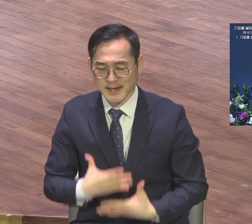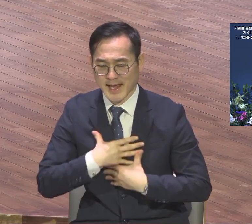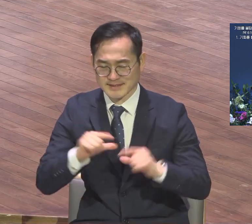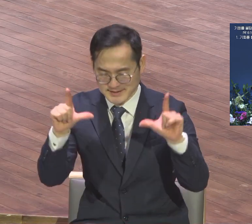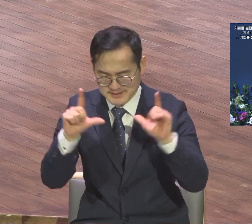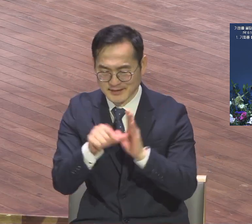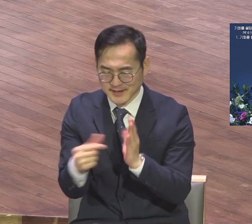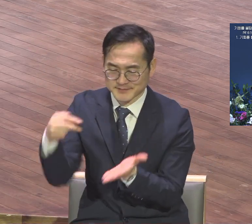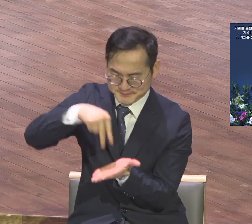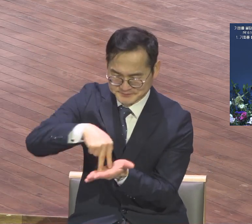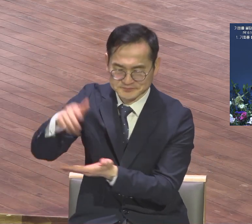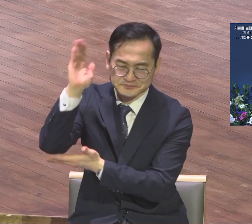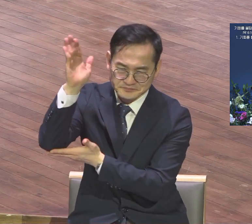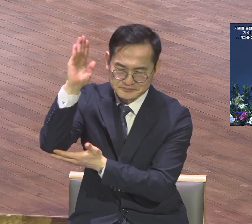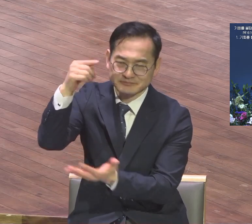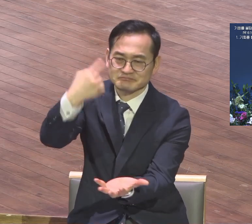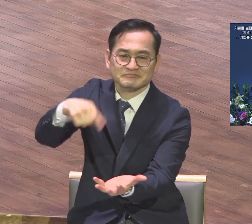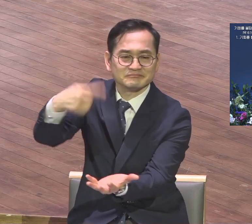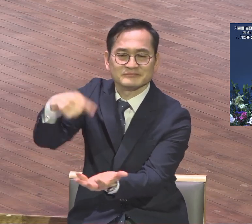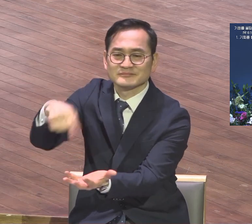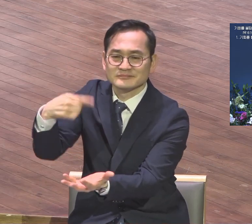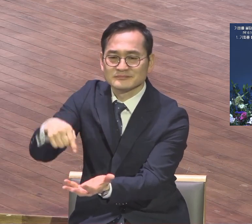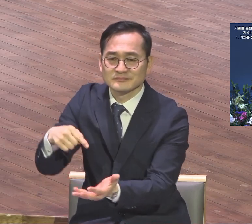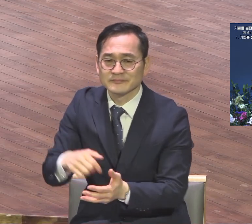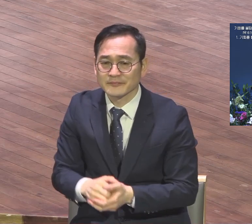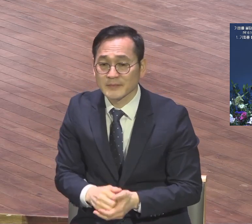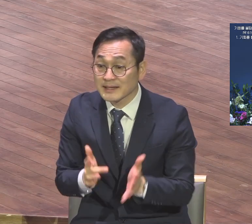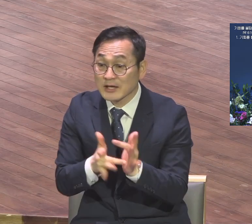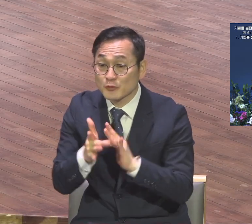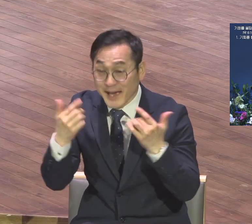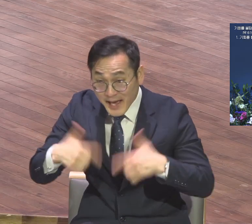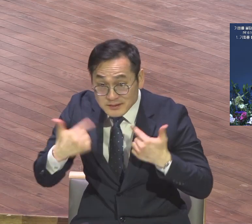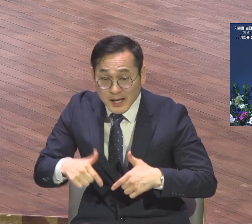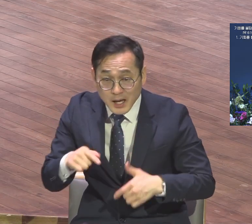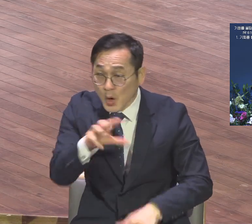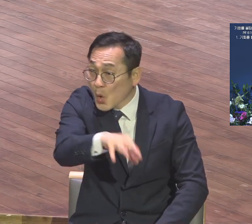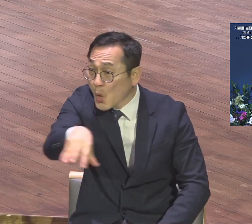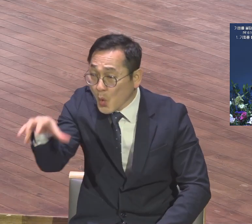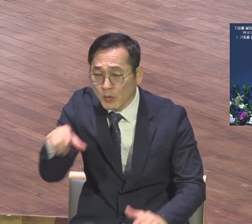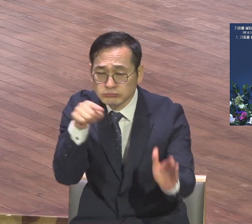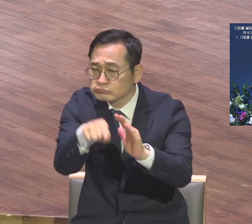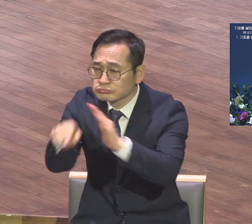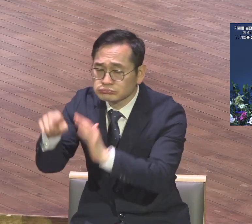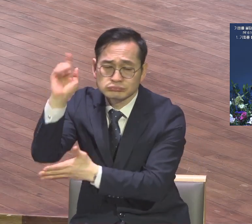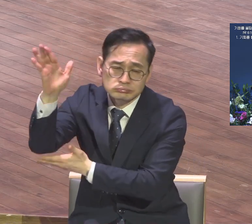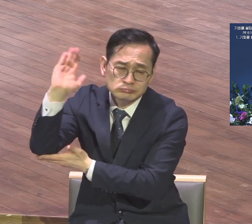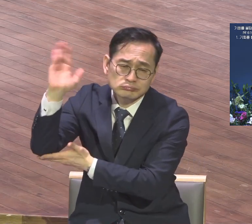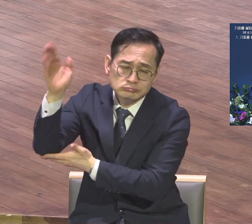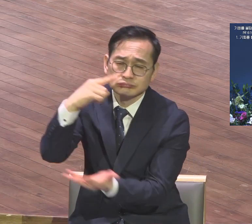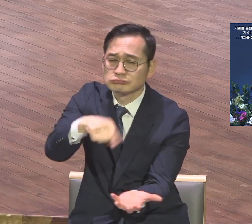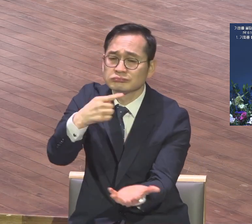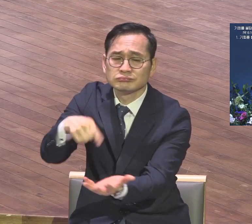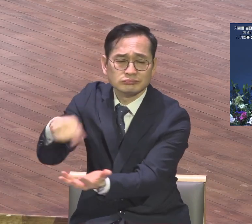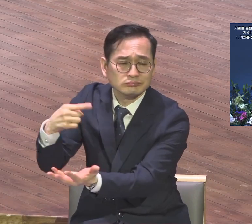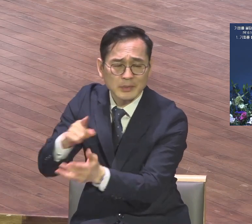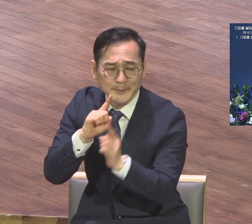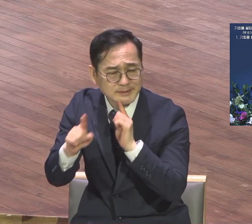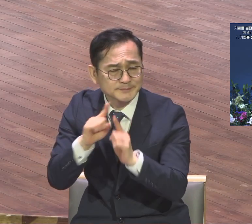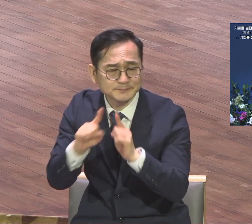가르치고 가르쳤다. 자, 예수님은 어디 있든지 뭐요, 어디로 가든지 어떤 상황에 처하든지